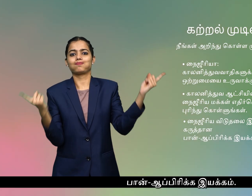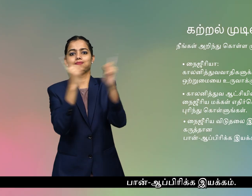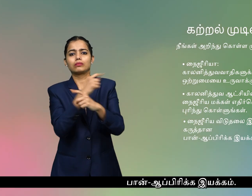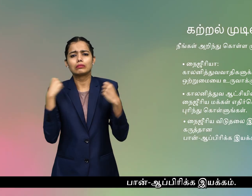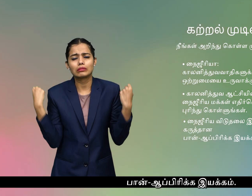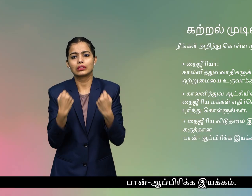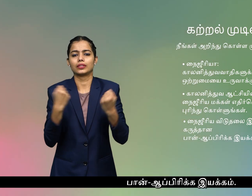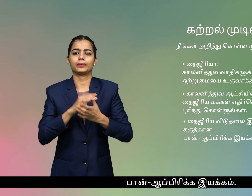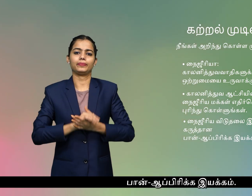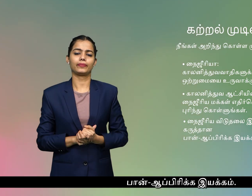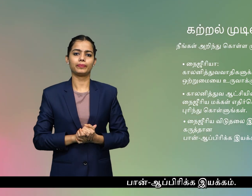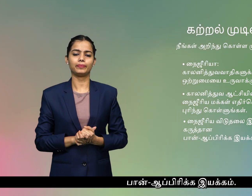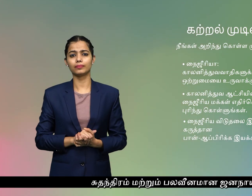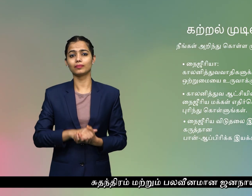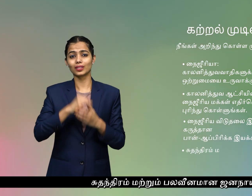ஆப்பிரிக்கா இயக்கம்.